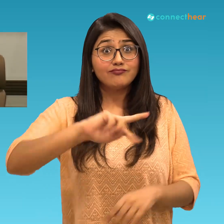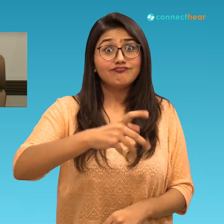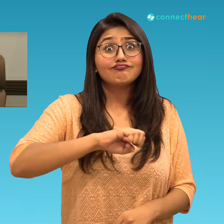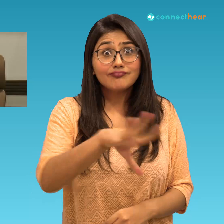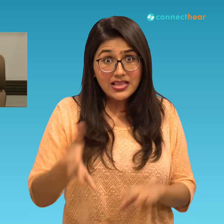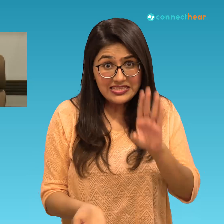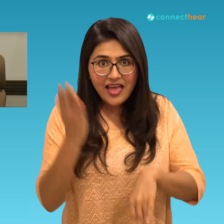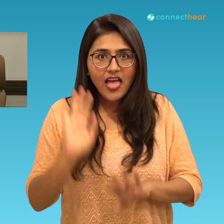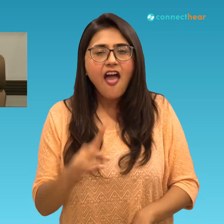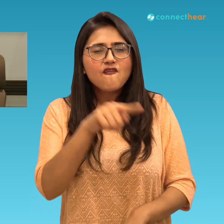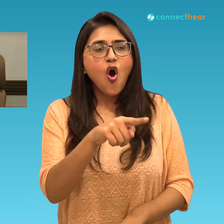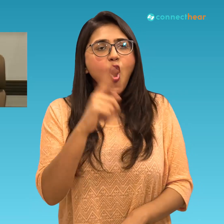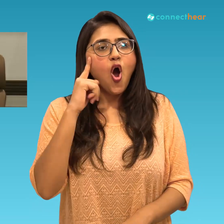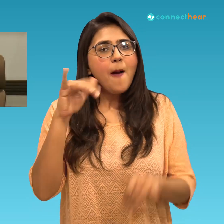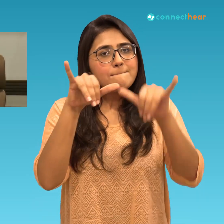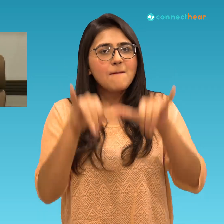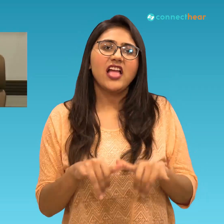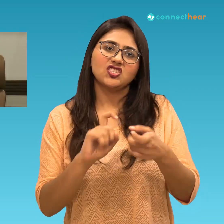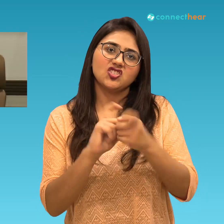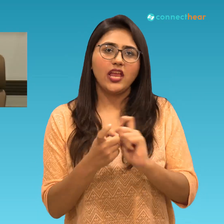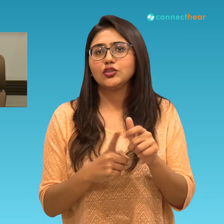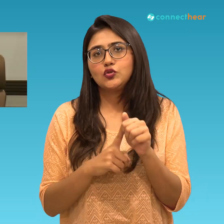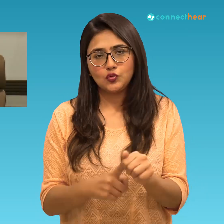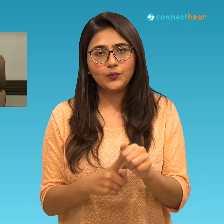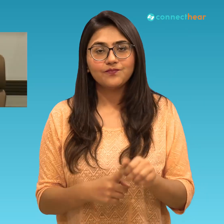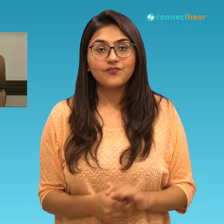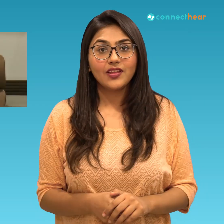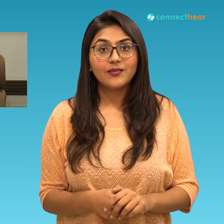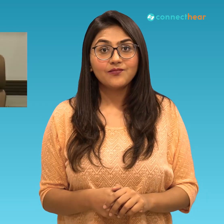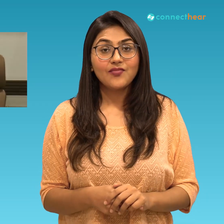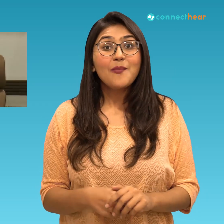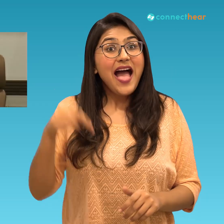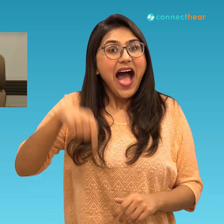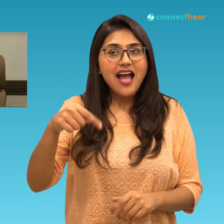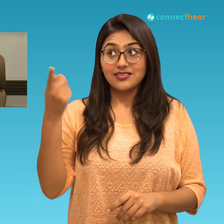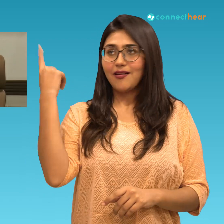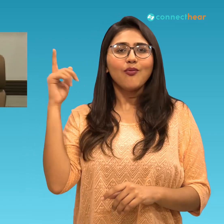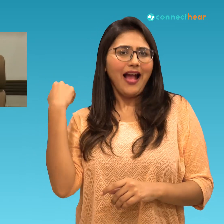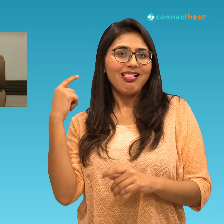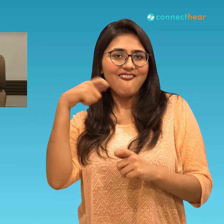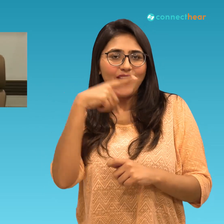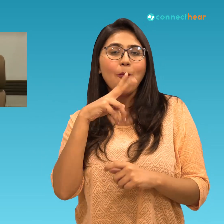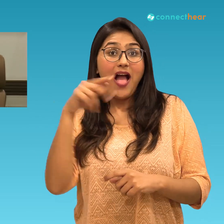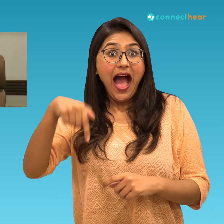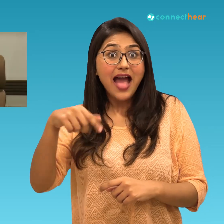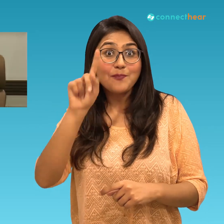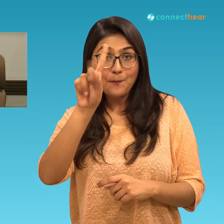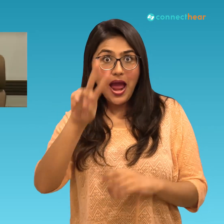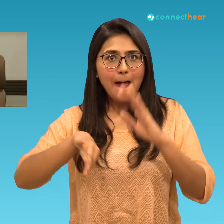ڈیفرنٹ تدابیر اختیار کر رہے ہیں۔ کل 12 بجے کے بعد یہ سارے علاقے جو ہیں ان